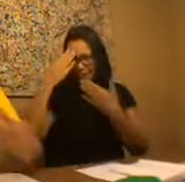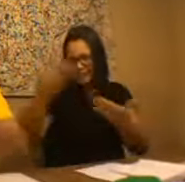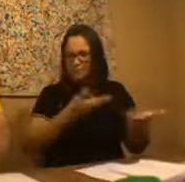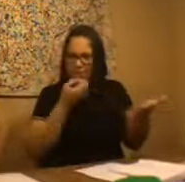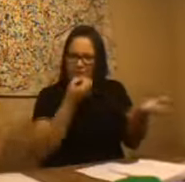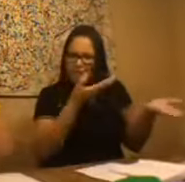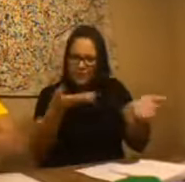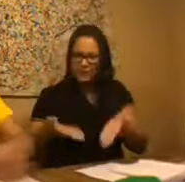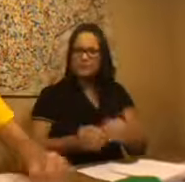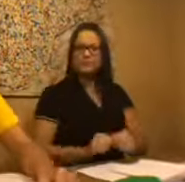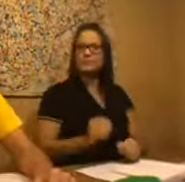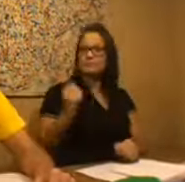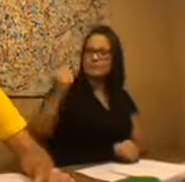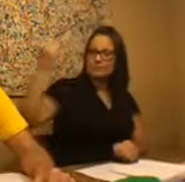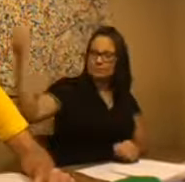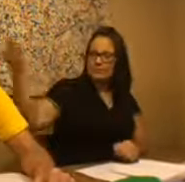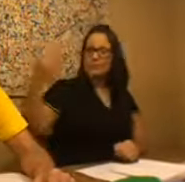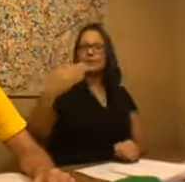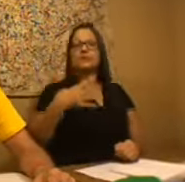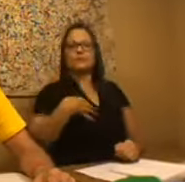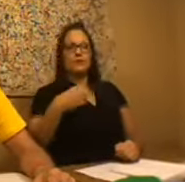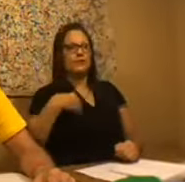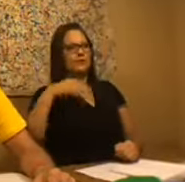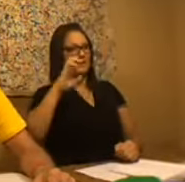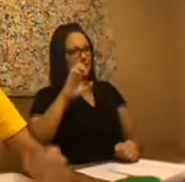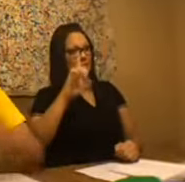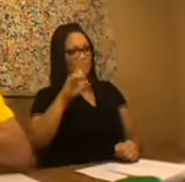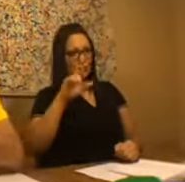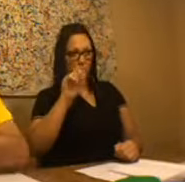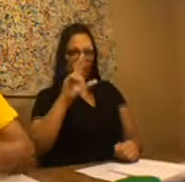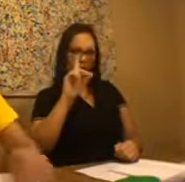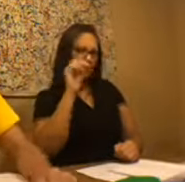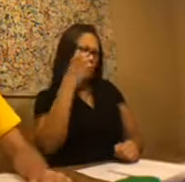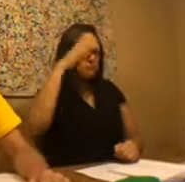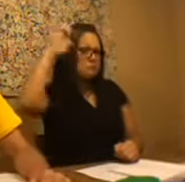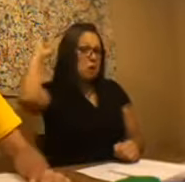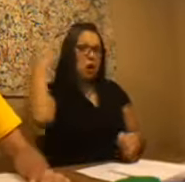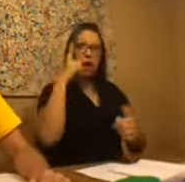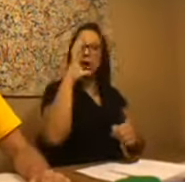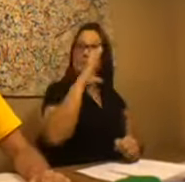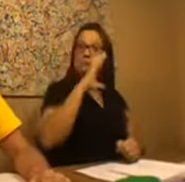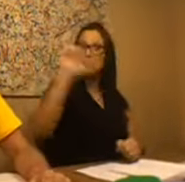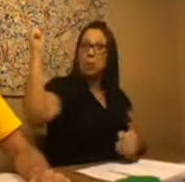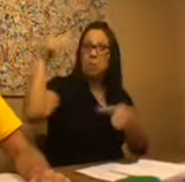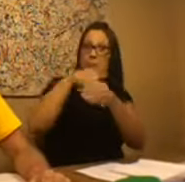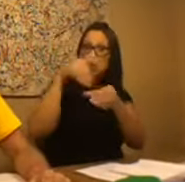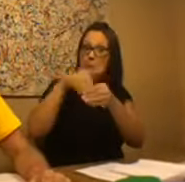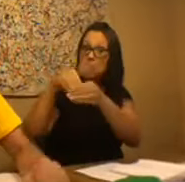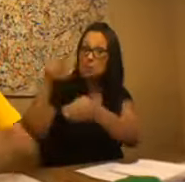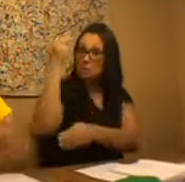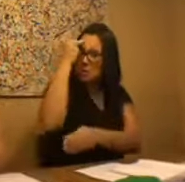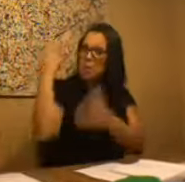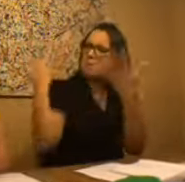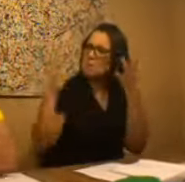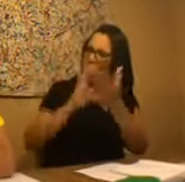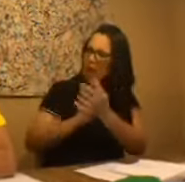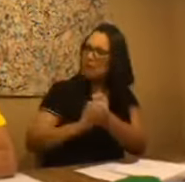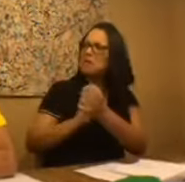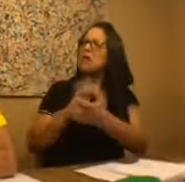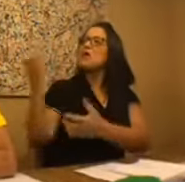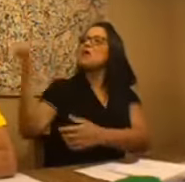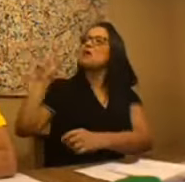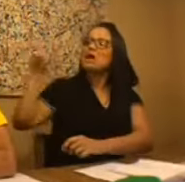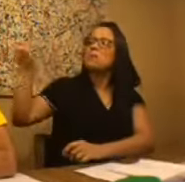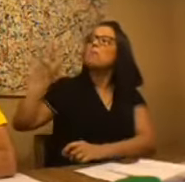vinda eduardo monado o campeão de votos em são paulo parabéns pelo trabalho queria ter um pai